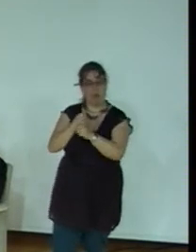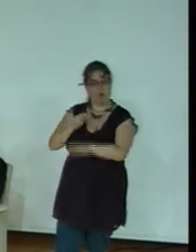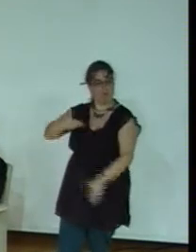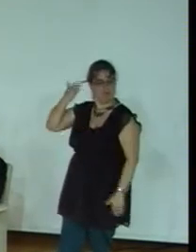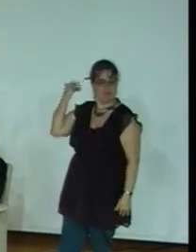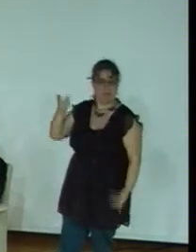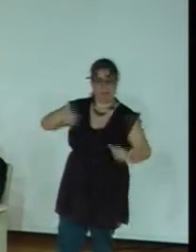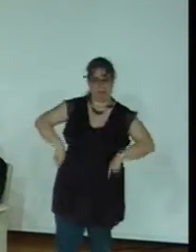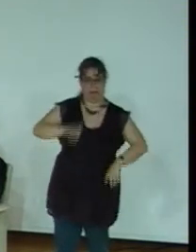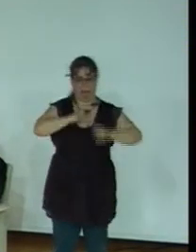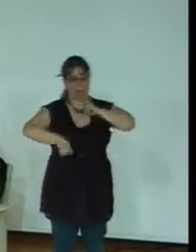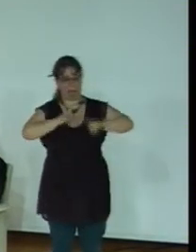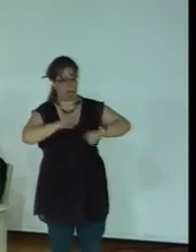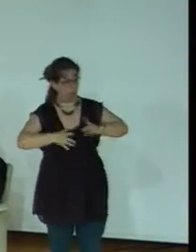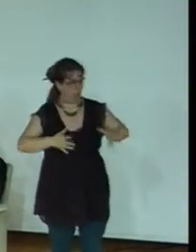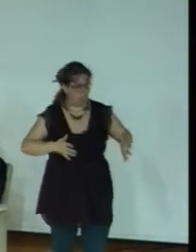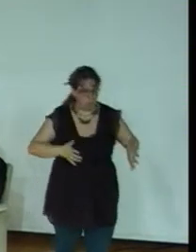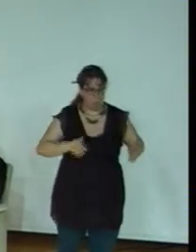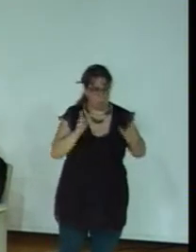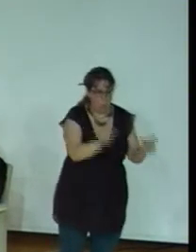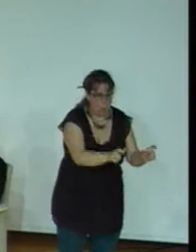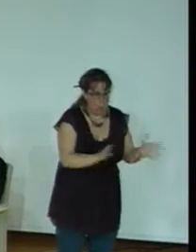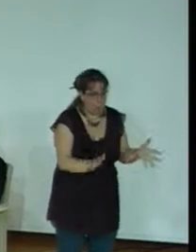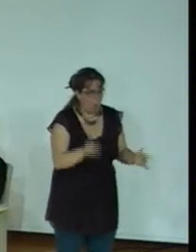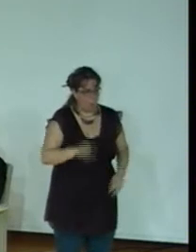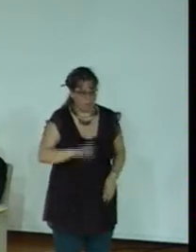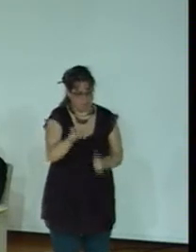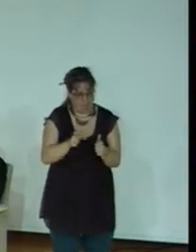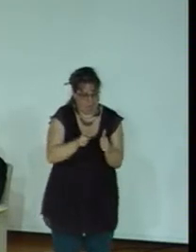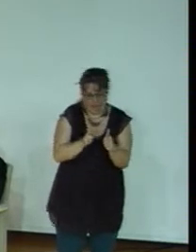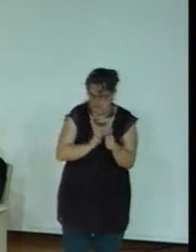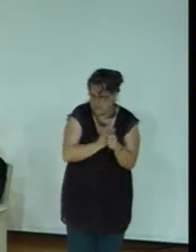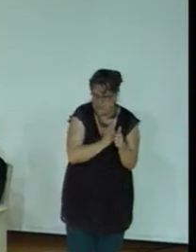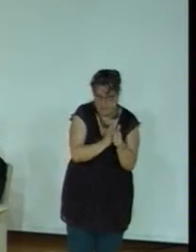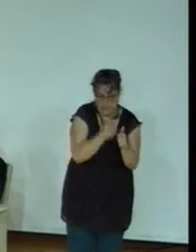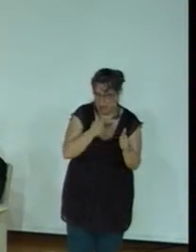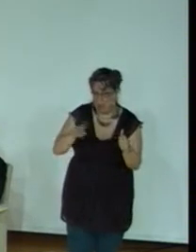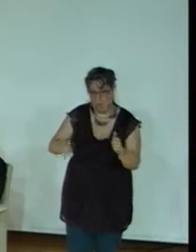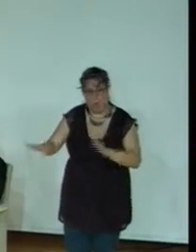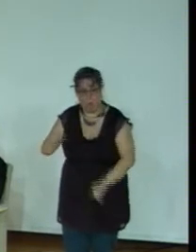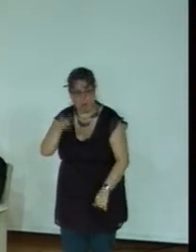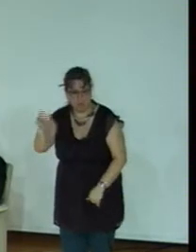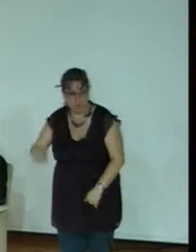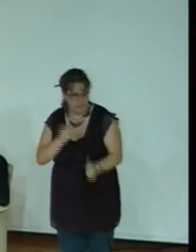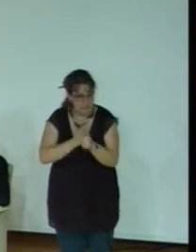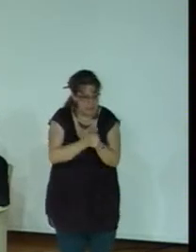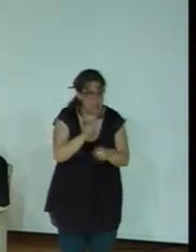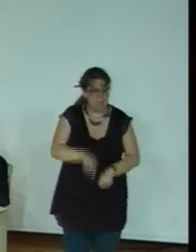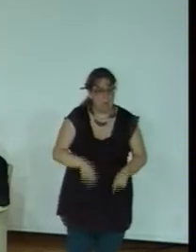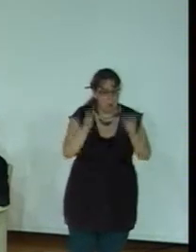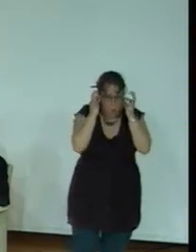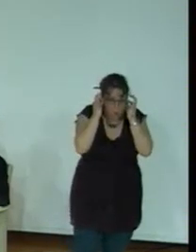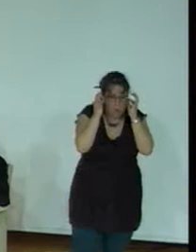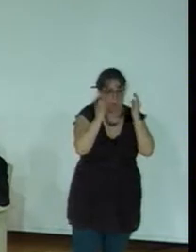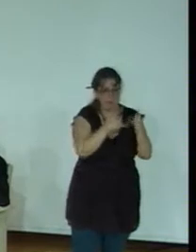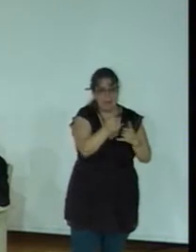par les mesures physiques. Il fallait suivre des gens dans la rue, ça nécessite du personnel. Il fallait écouter des gens, écouter